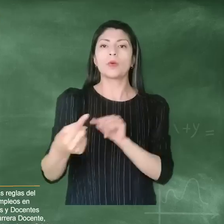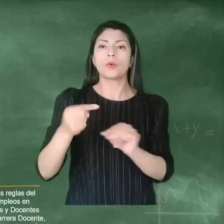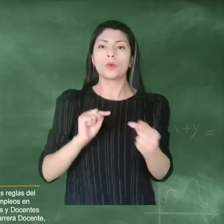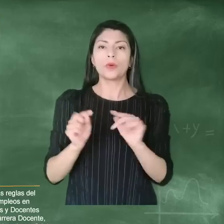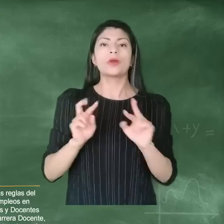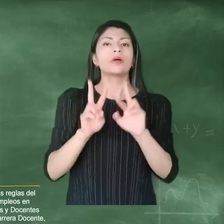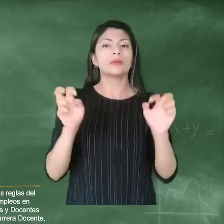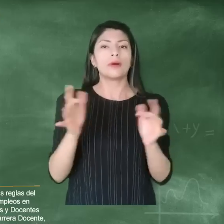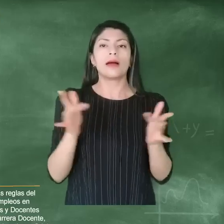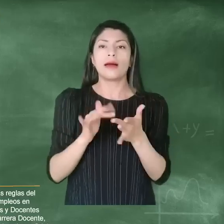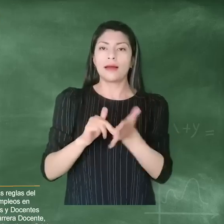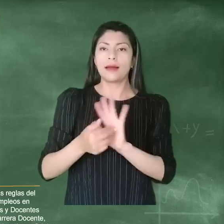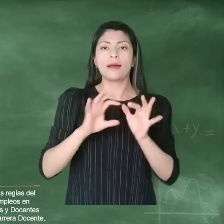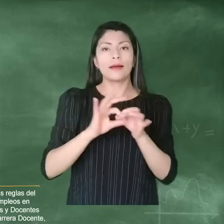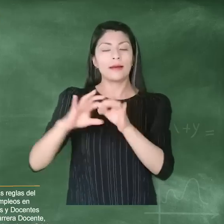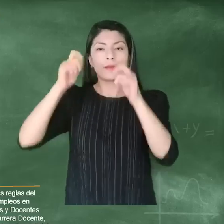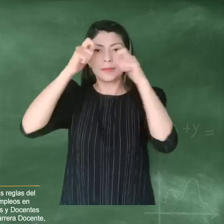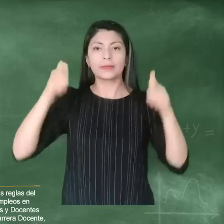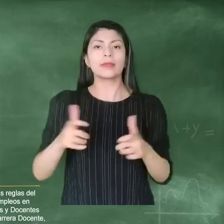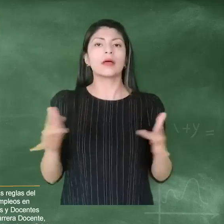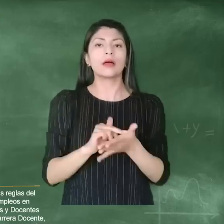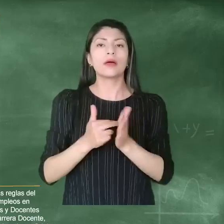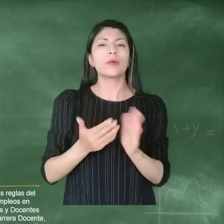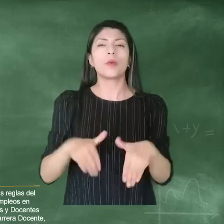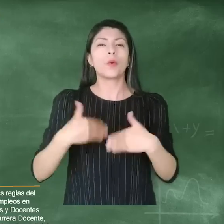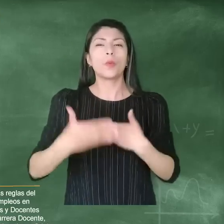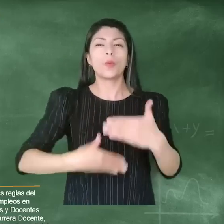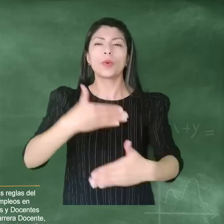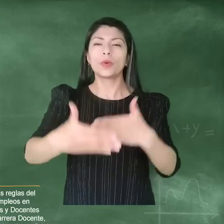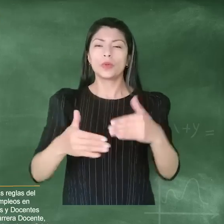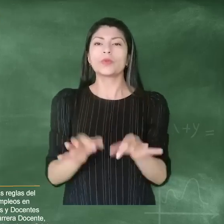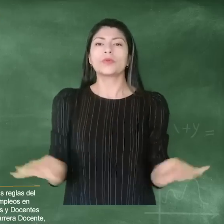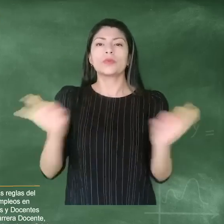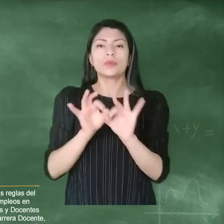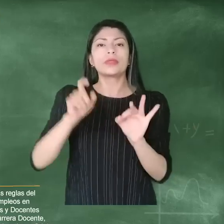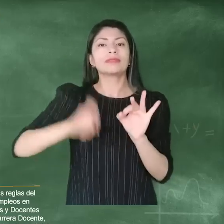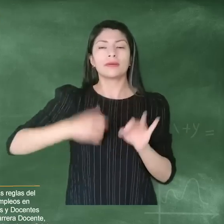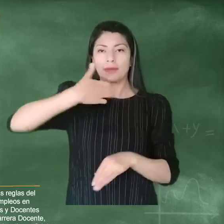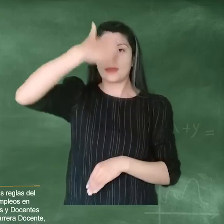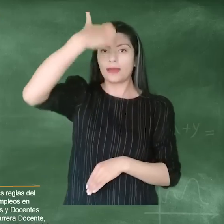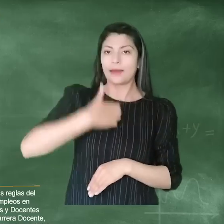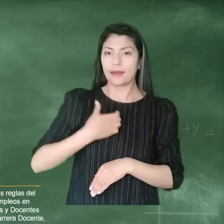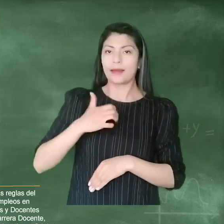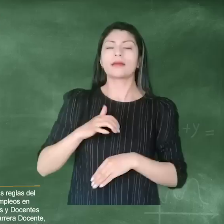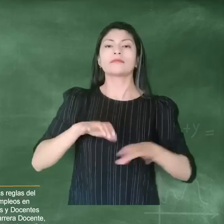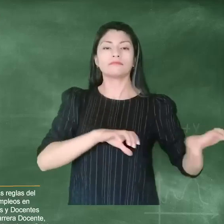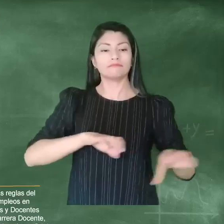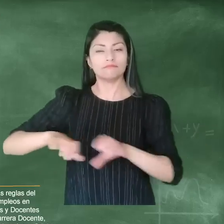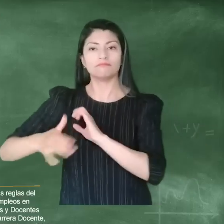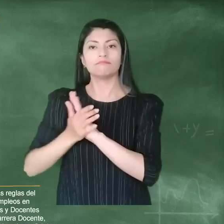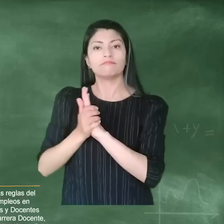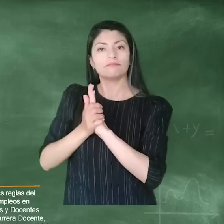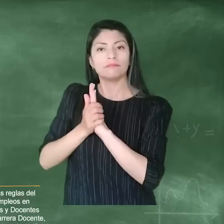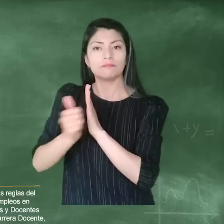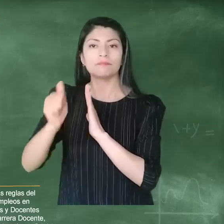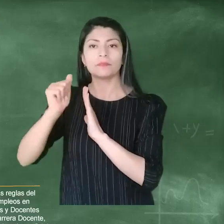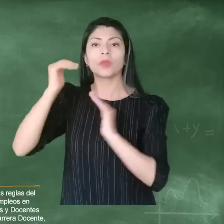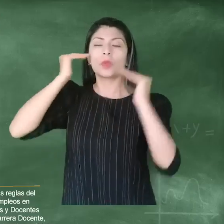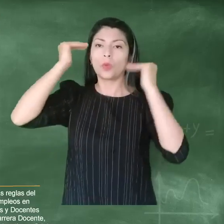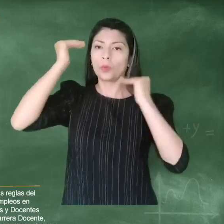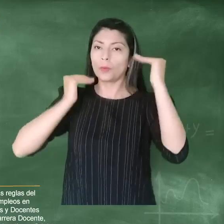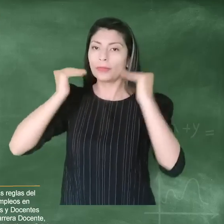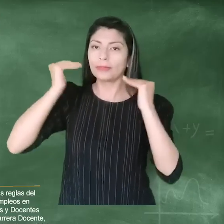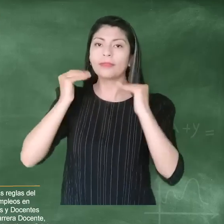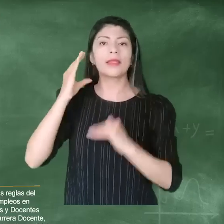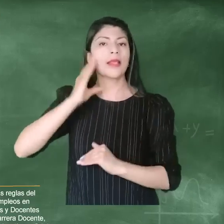al servicio educativo estatal es el proceso mediante el cual, a través de la evaluación de aptitudes,